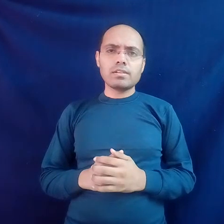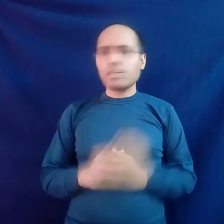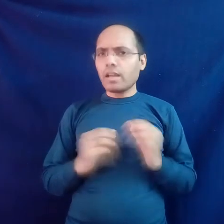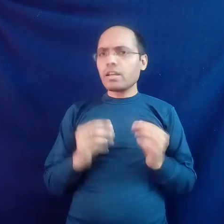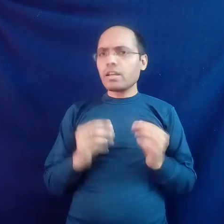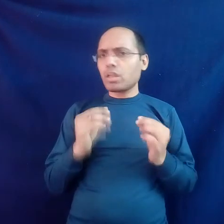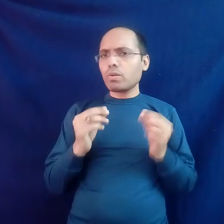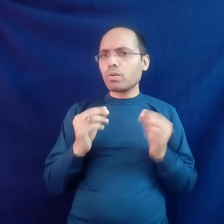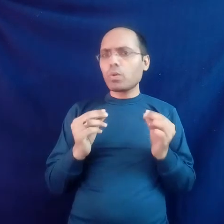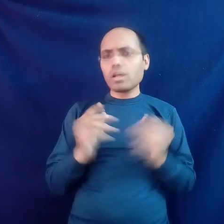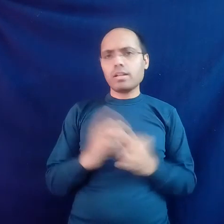क्या इनका अस्तित्व होता है?